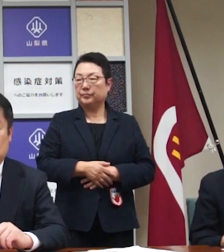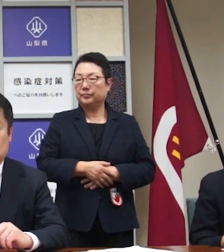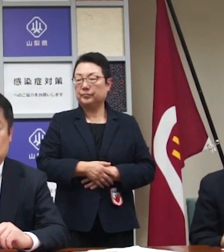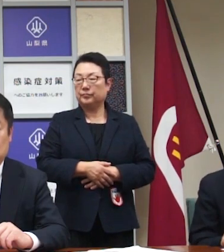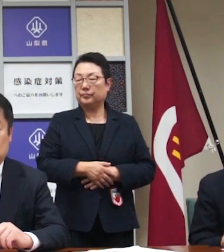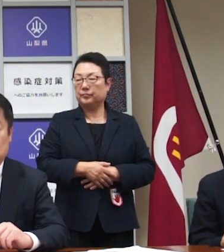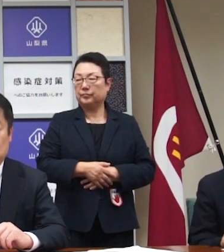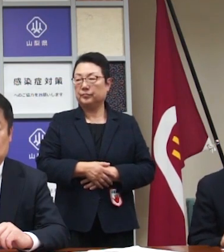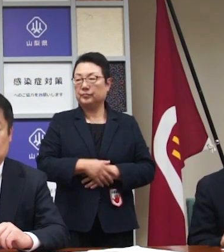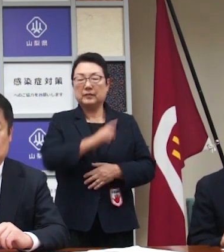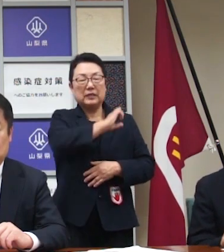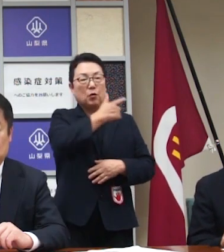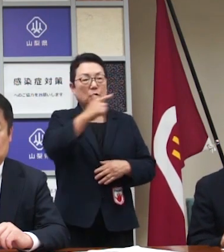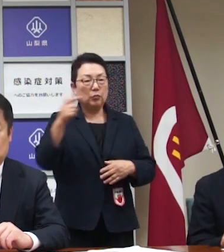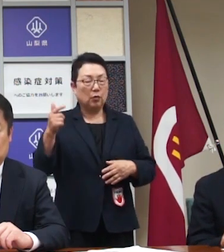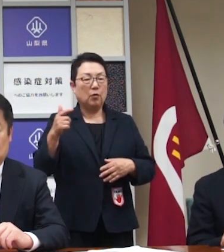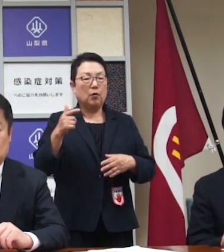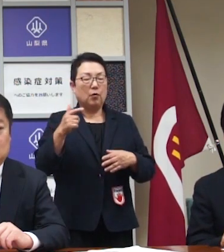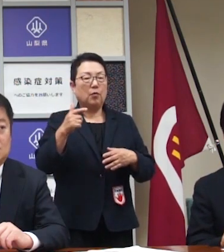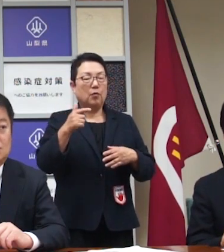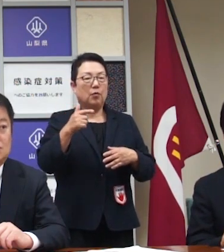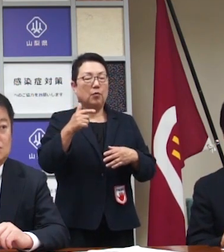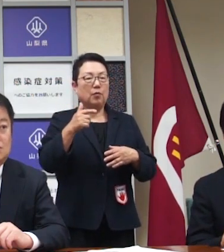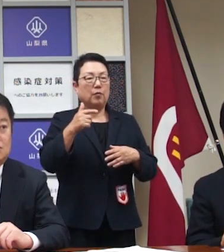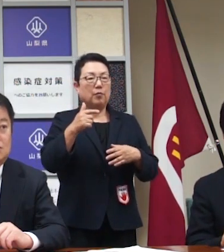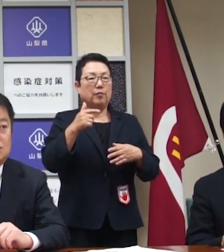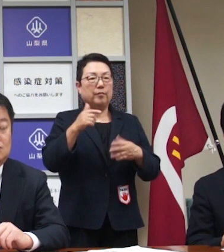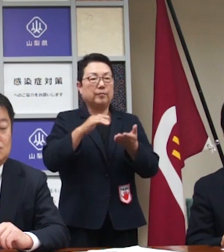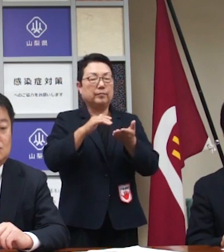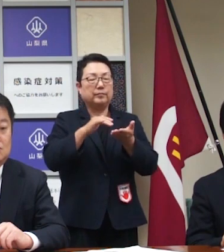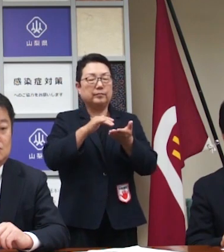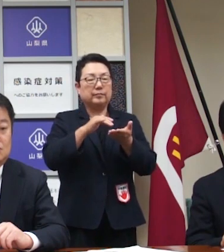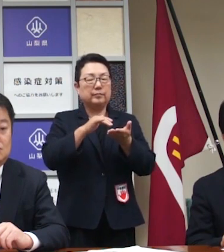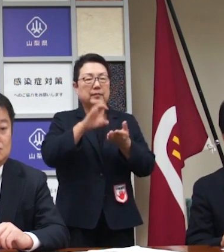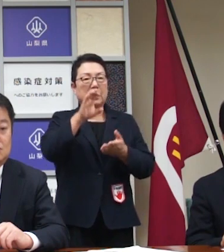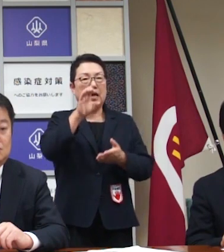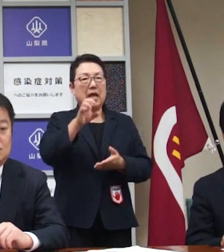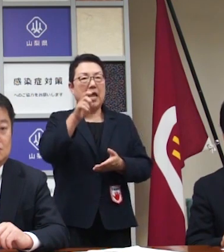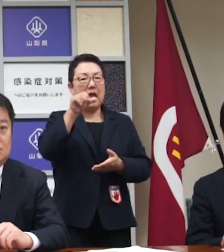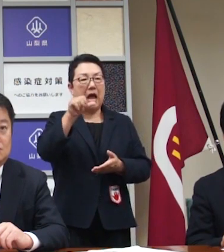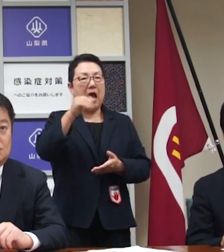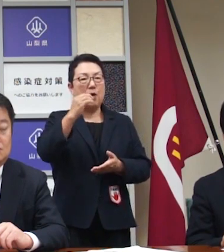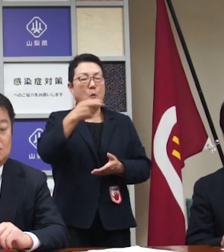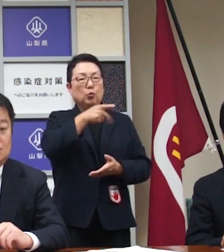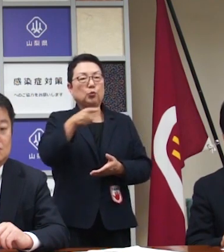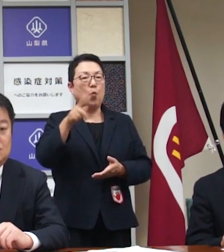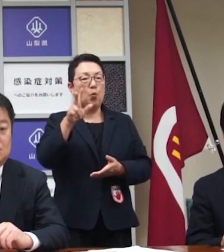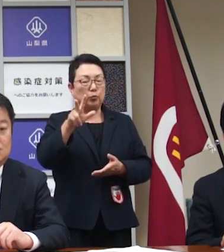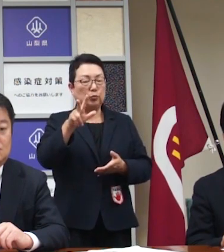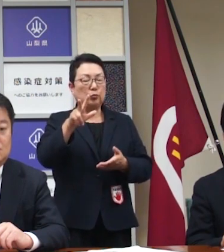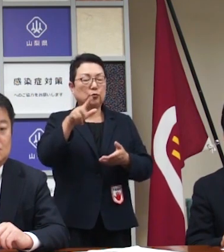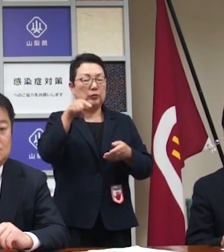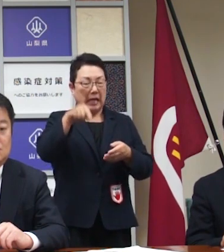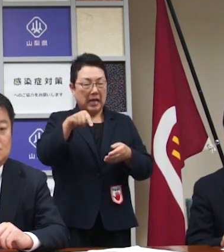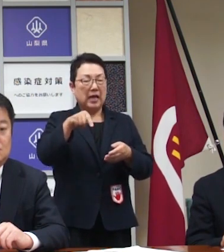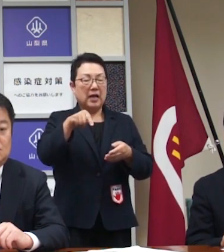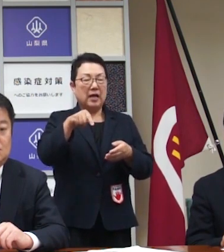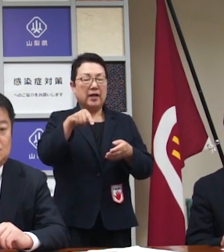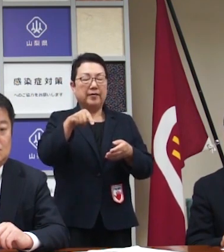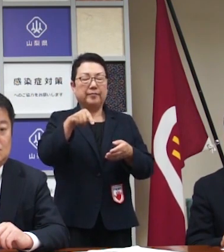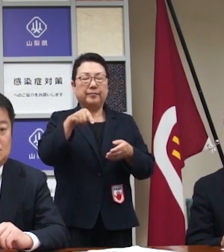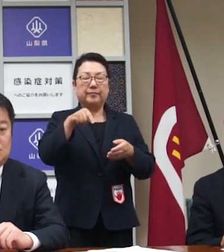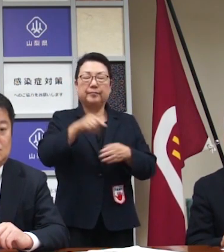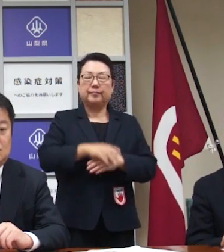よくいろいろとエアロゾルがどうのこうのっていうことがありますが、そういうエアロゾルが